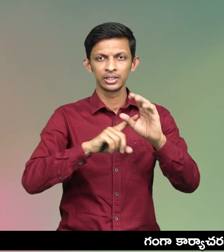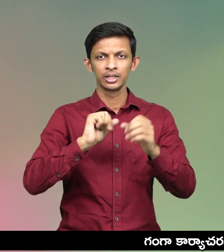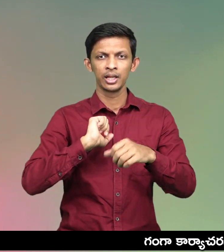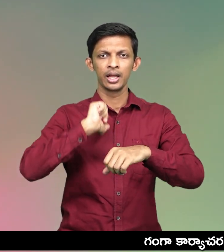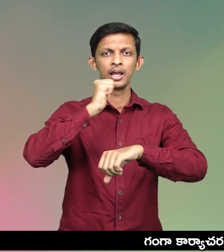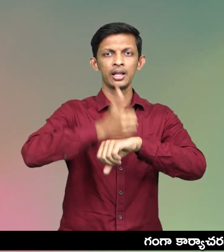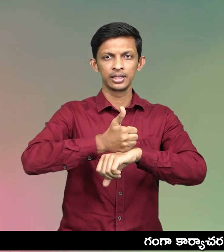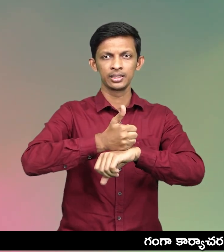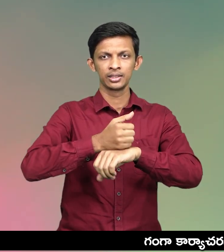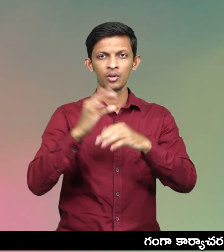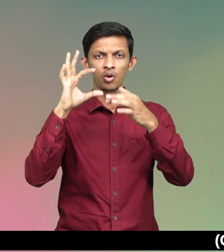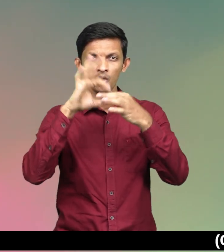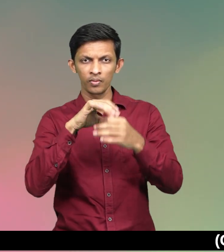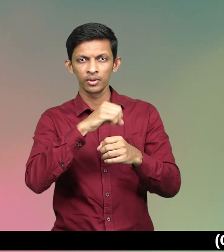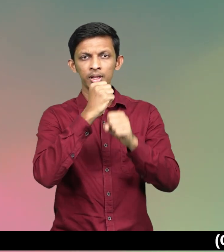ప్రారంభించడంతో గ్యాప్